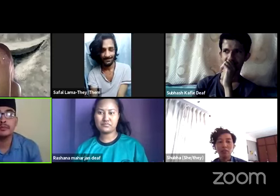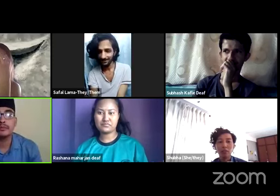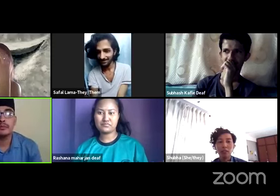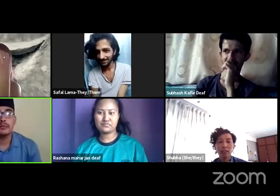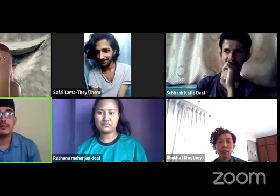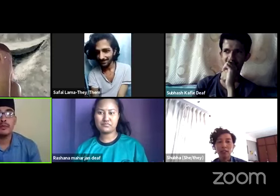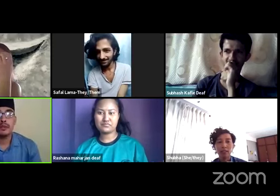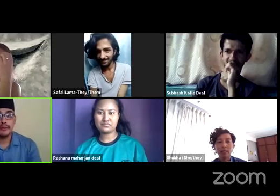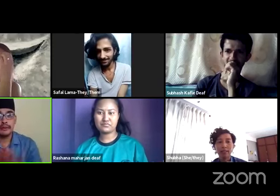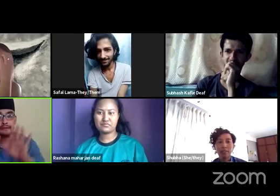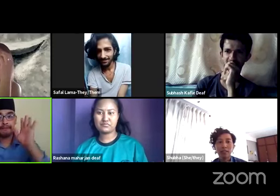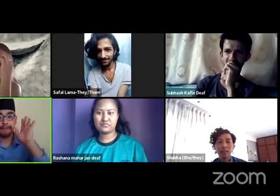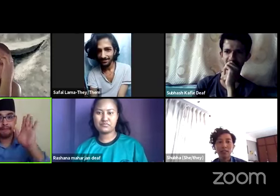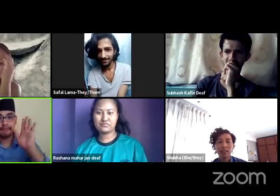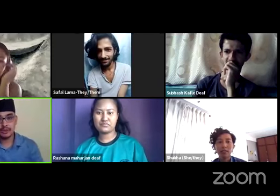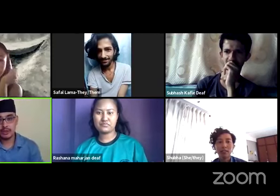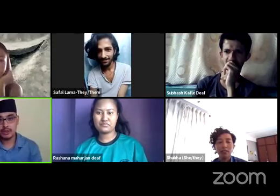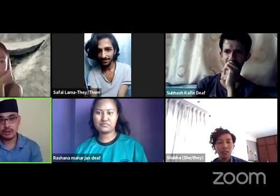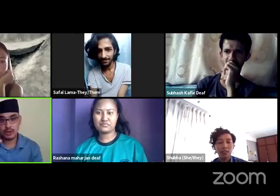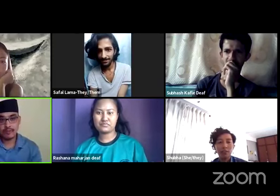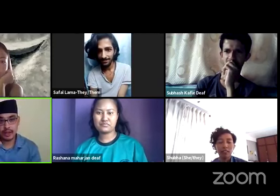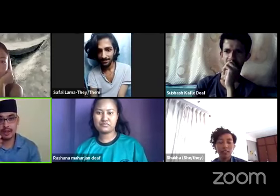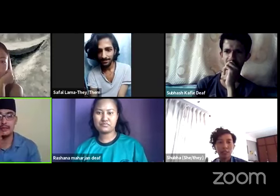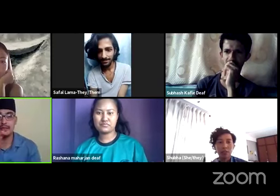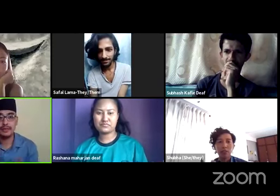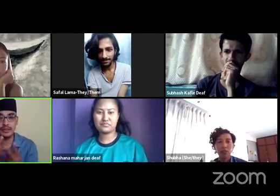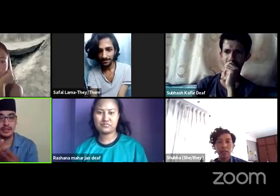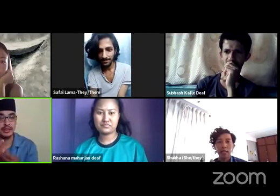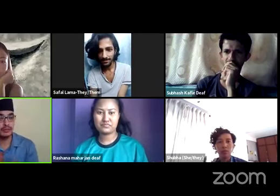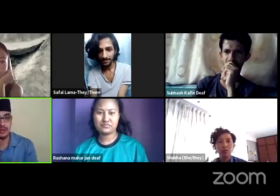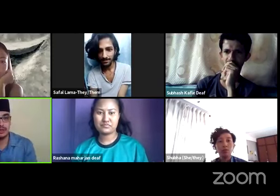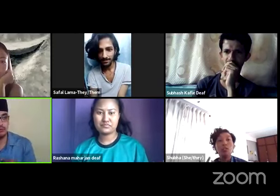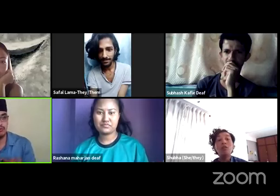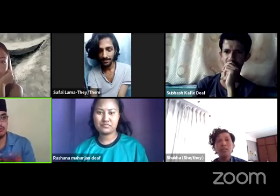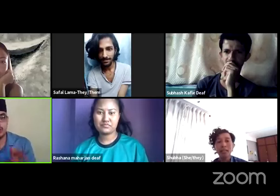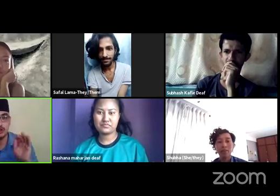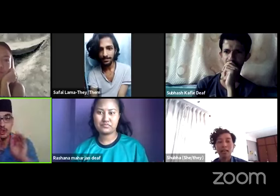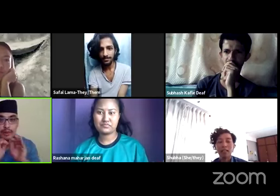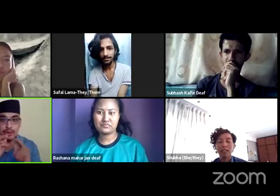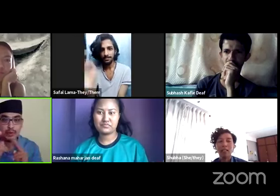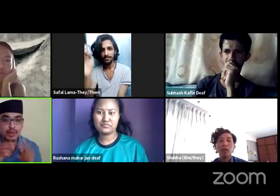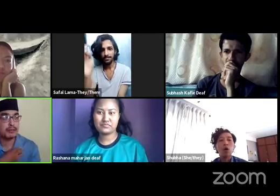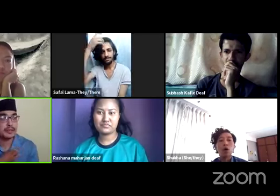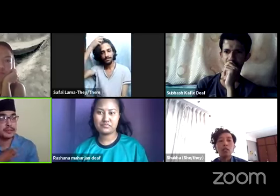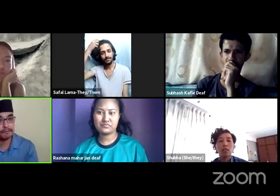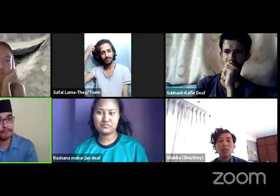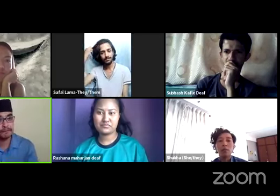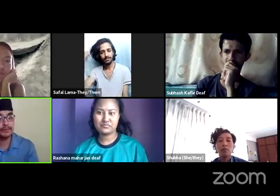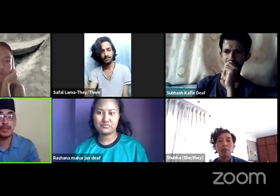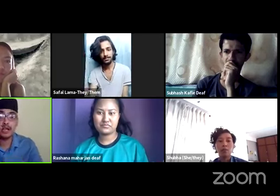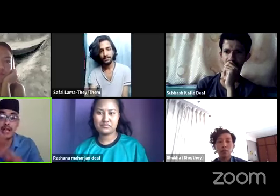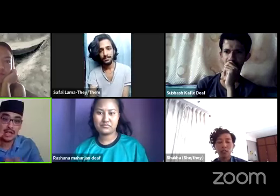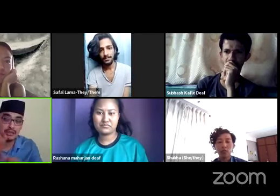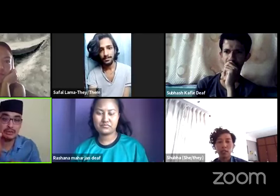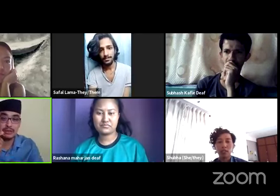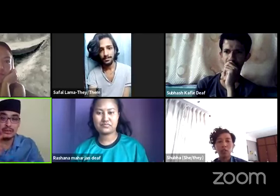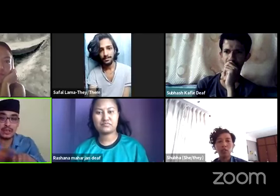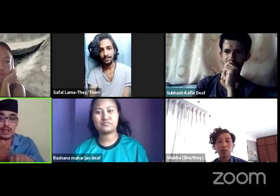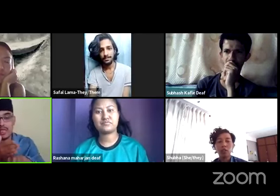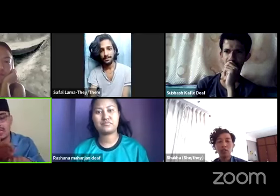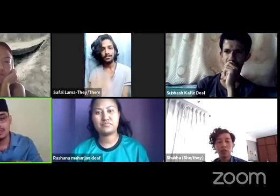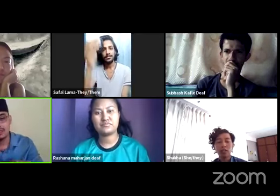अनि सफलले एकदम राइटली भनेको जस्तै, जहिले पनि इन्टरसेक्सनको कुराहरू बुझाउन नै टाइम लाग्ने, अनि अब सबैले बुझेको